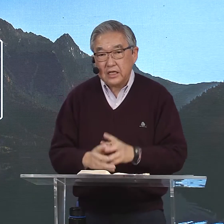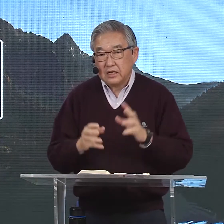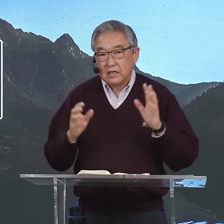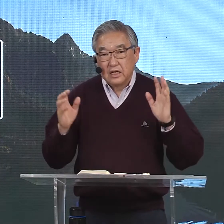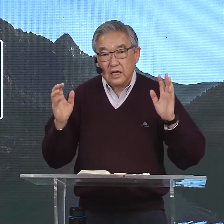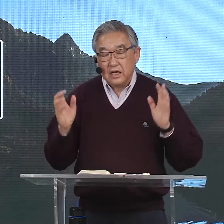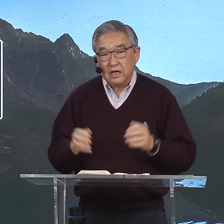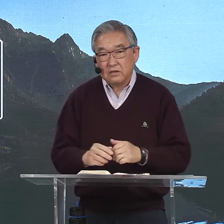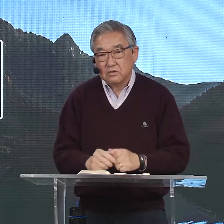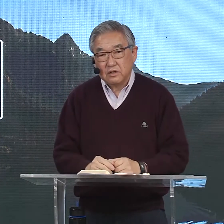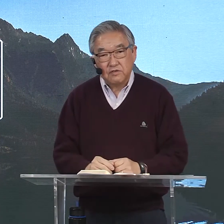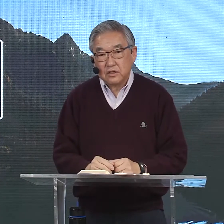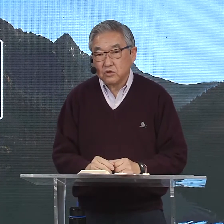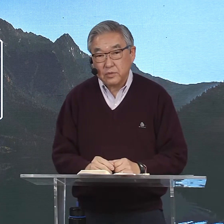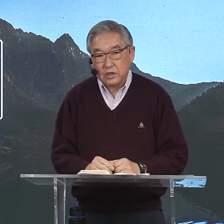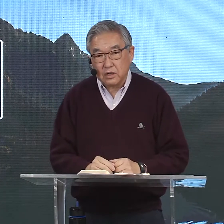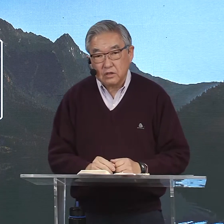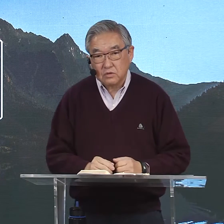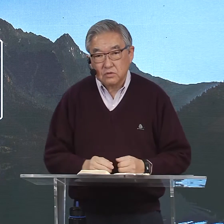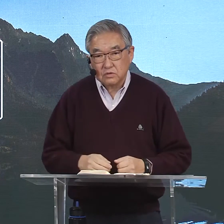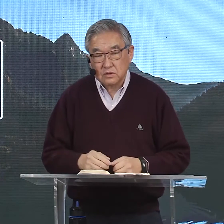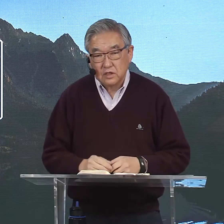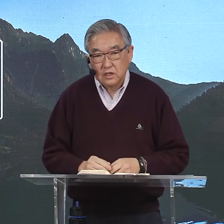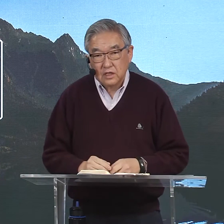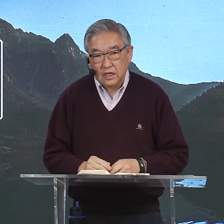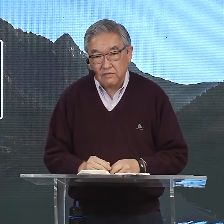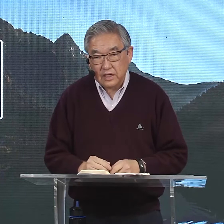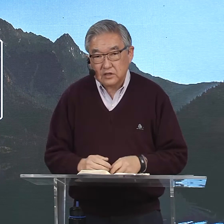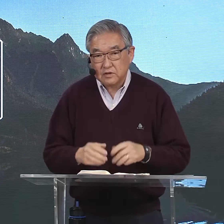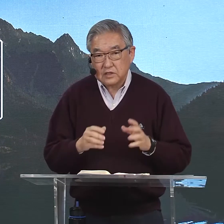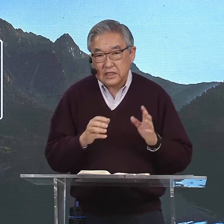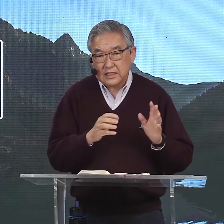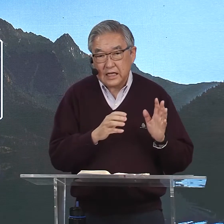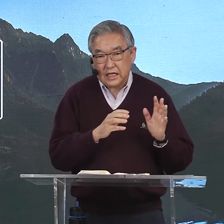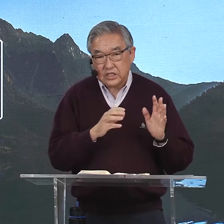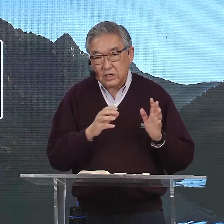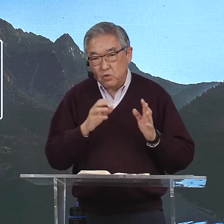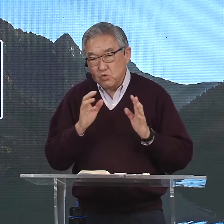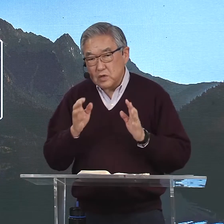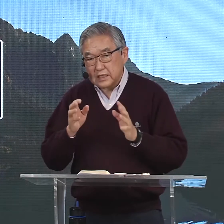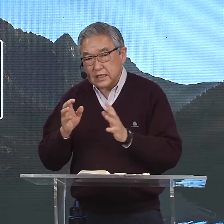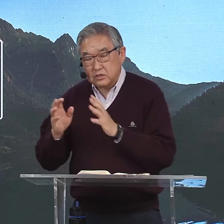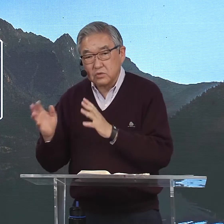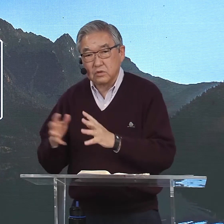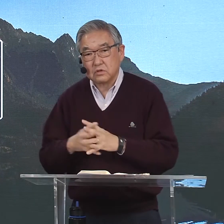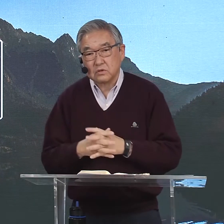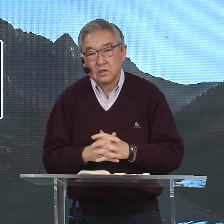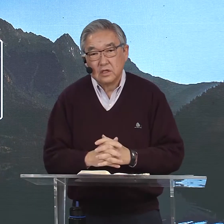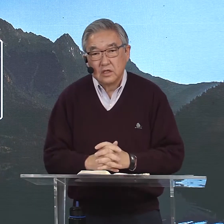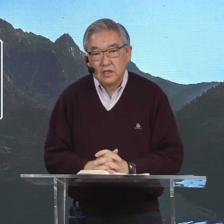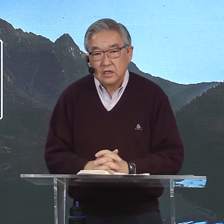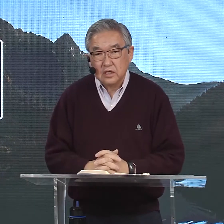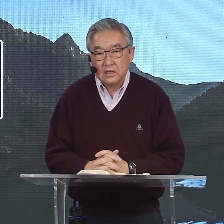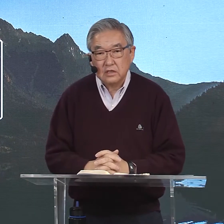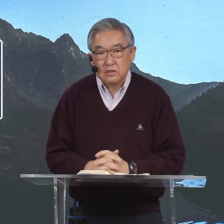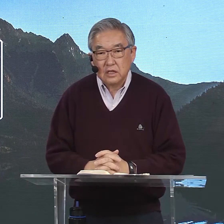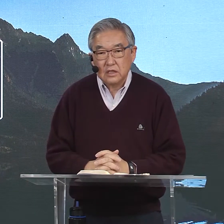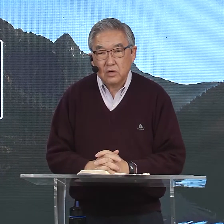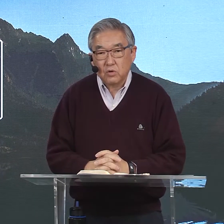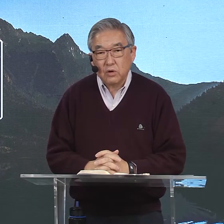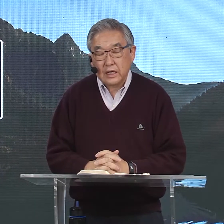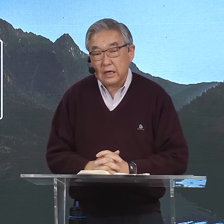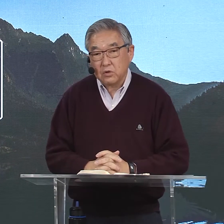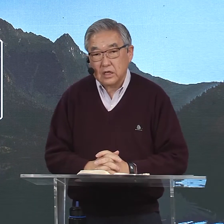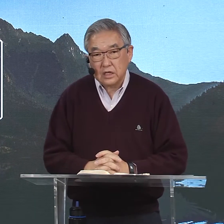daí é um efeito dominó os eventos vão se desencadear um atrás do outro e